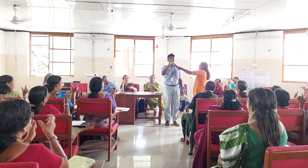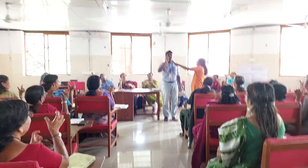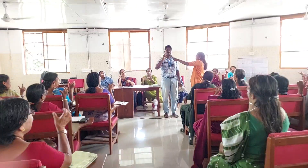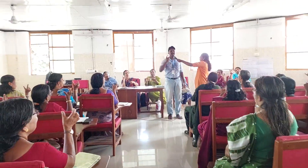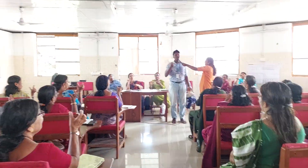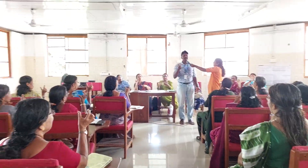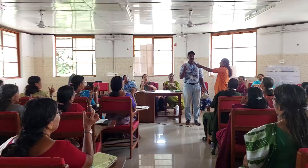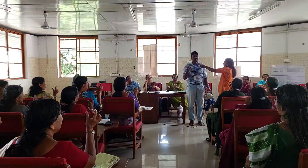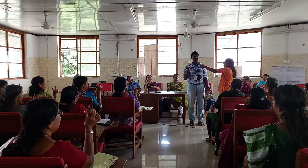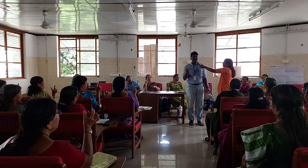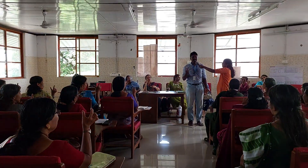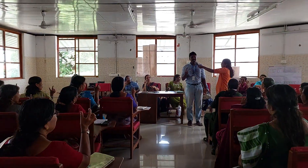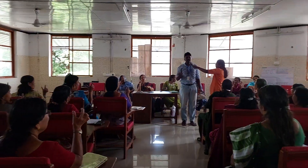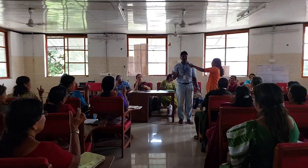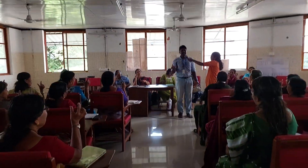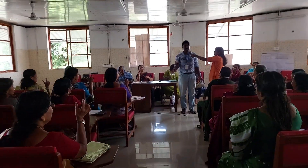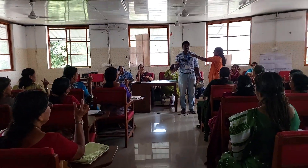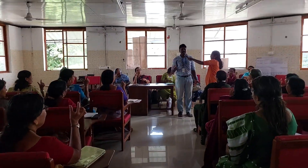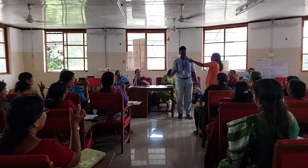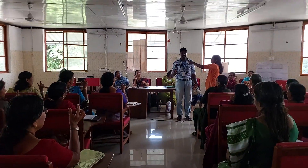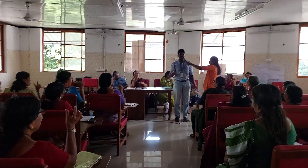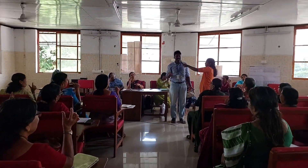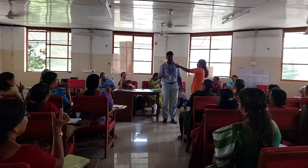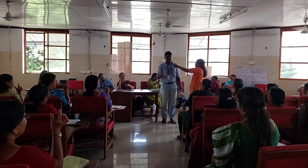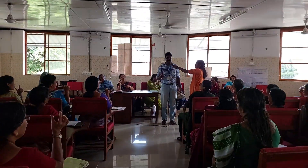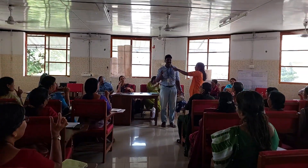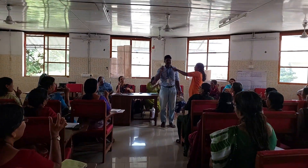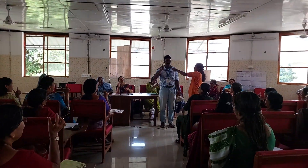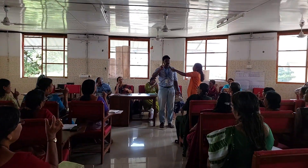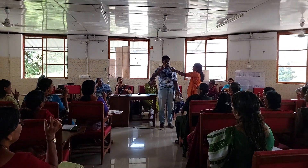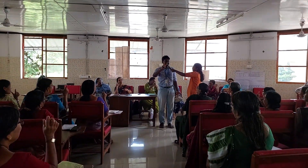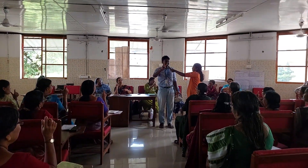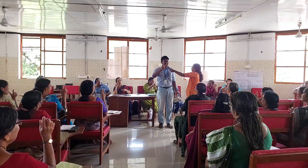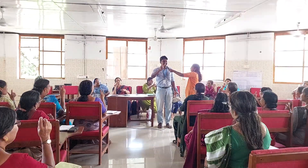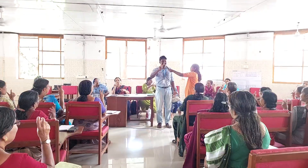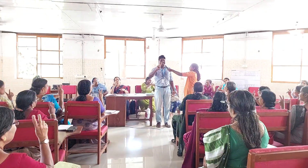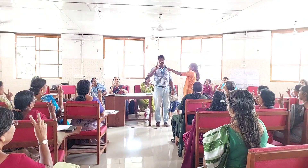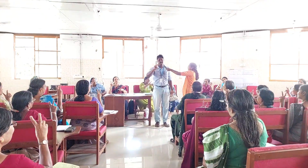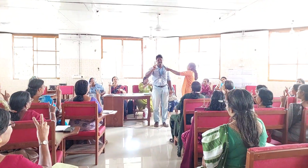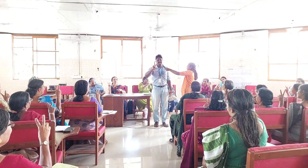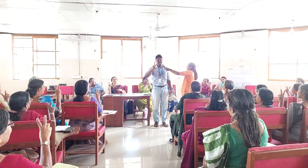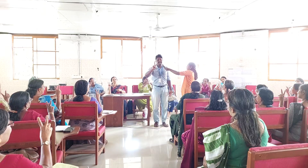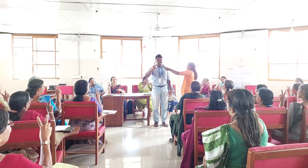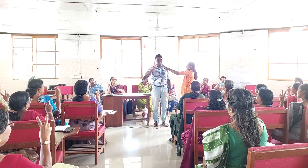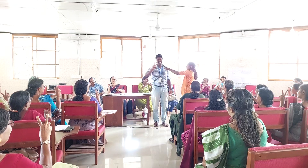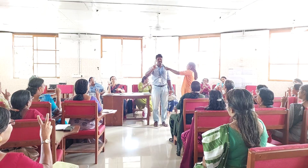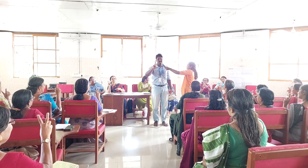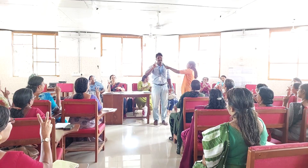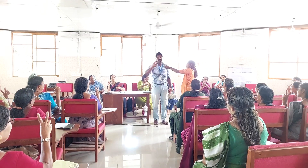വി സ്വാഭാവികമായിട്ട് നമ്മൾ കാണുന്നത് കപ്പ കഴിച്ച് കഴിയുമ്പോൾ വിക്ടറി ആണെങ്കിൽ എങ്ങനെയാ? വി. ഓക്കെ,